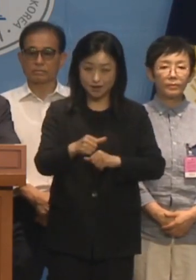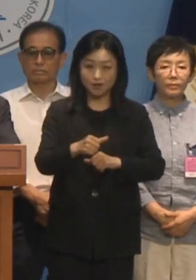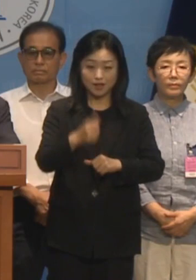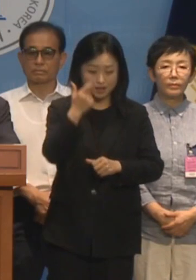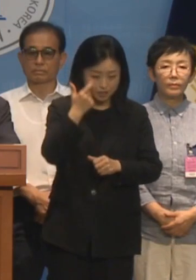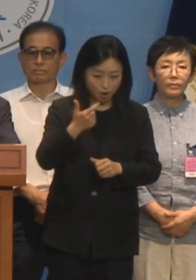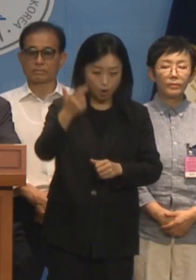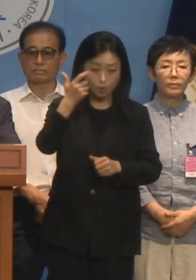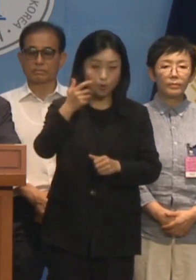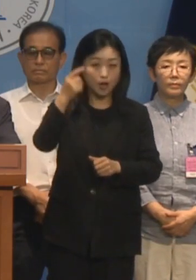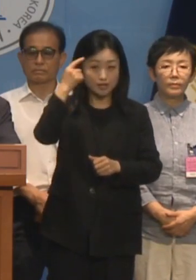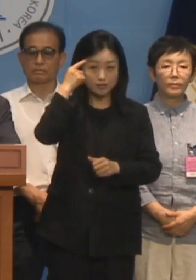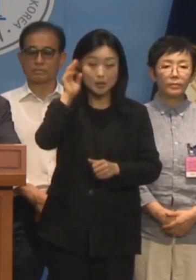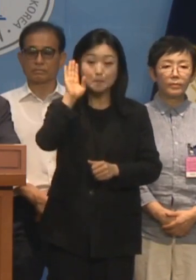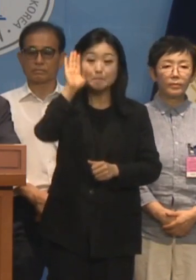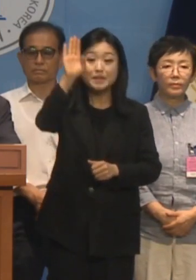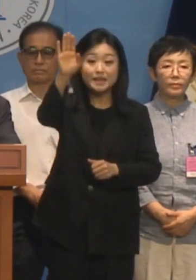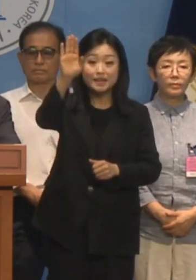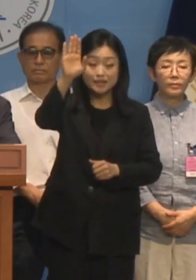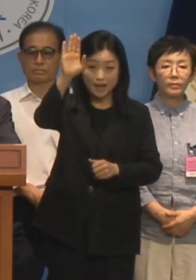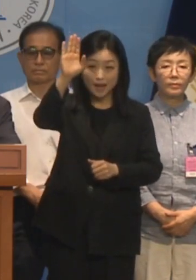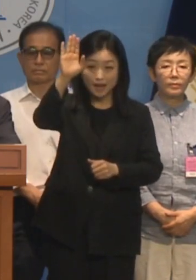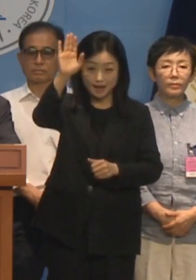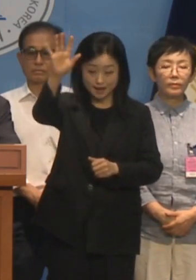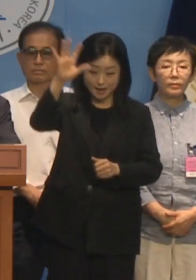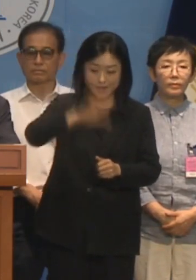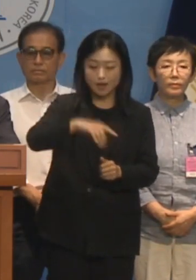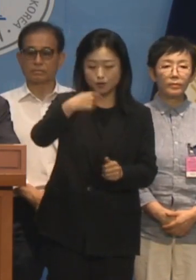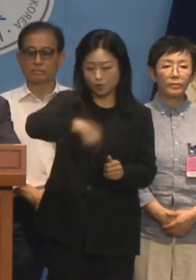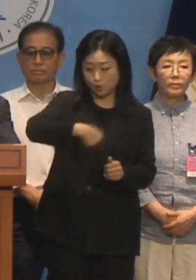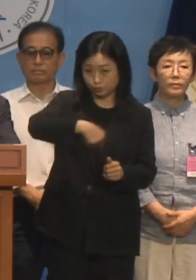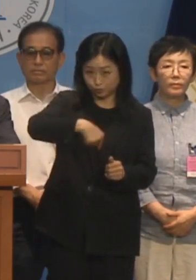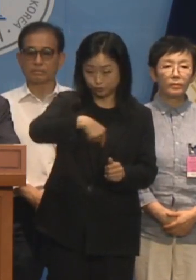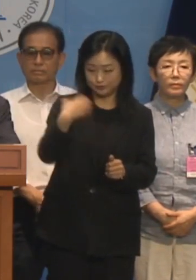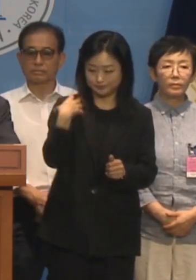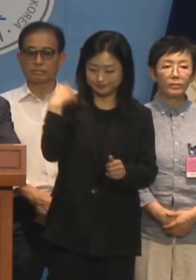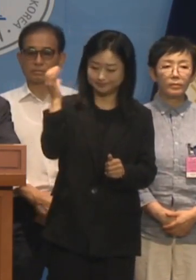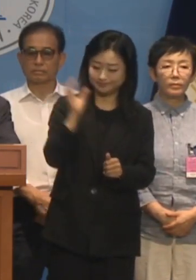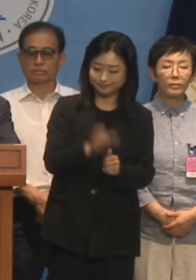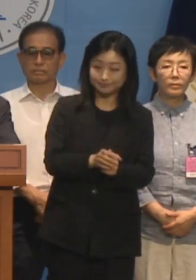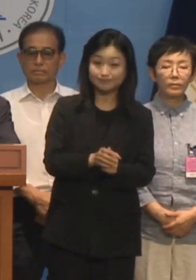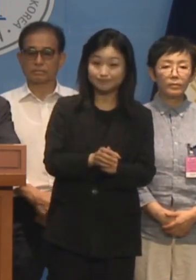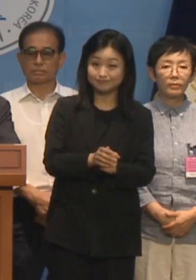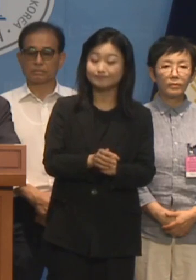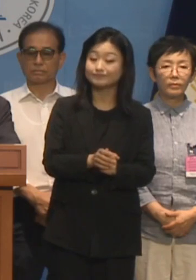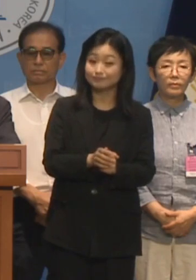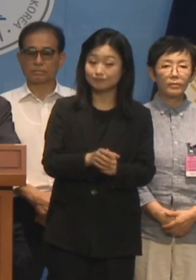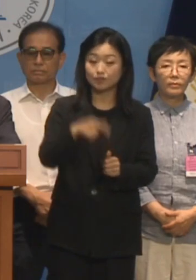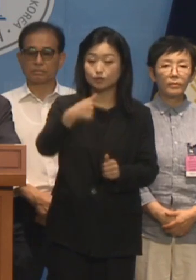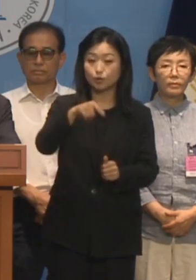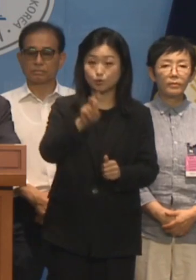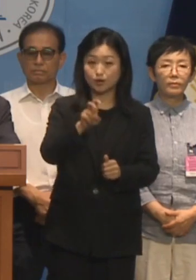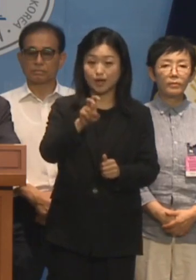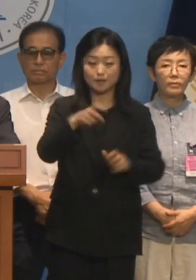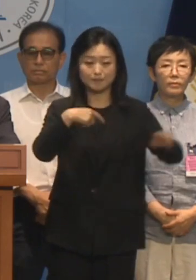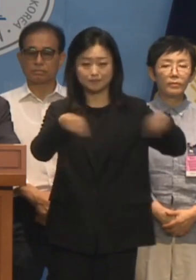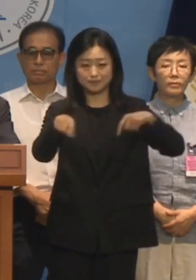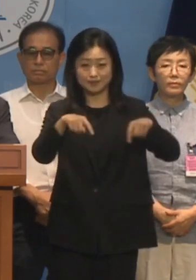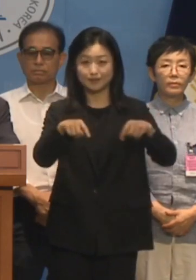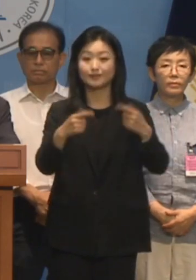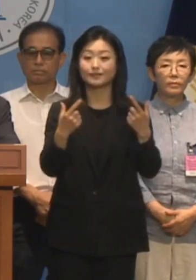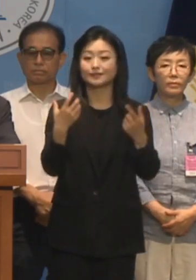영혼의 미래를 파종하는 사명이고 교육감은 그 지휘자이기 때문입니다.